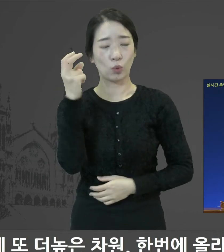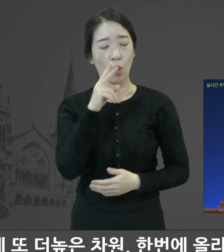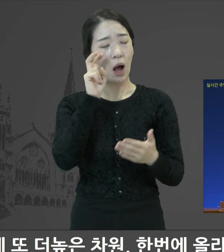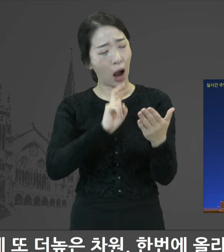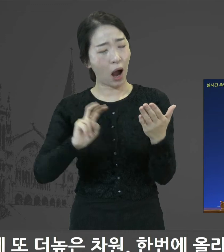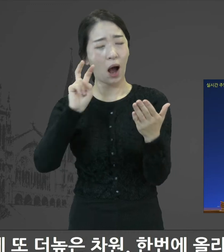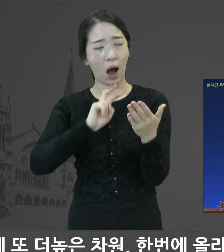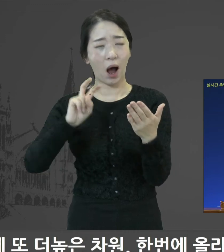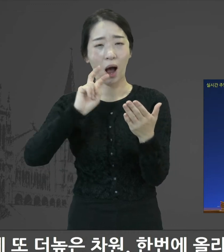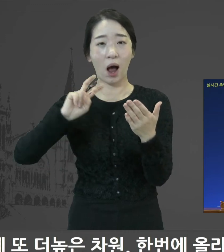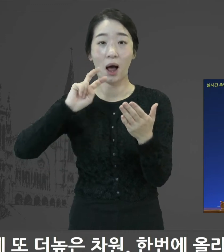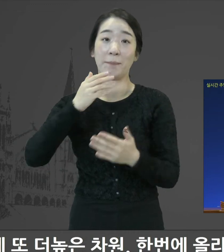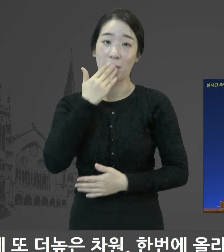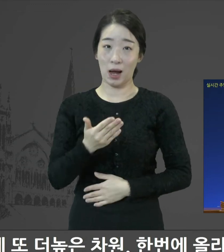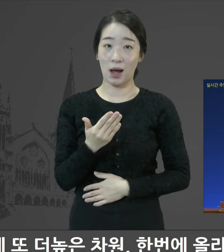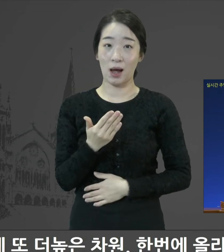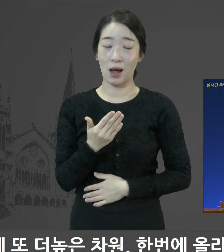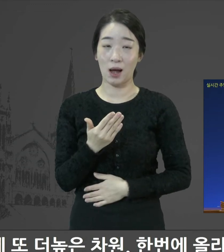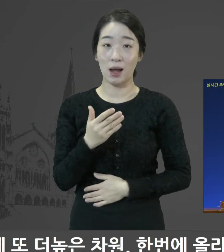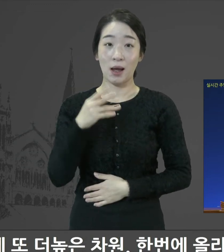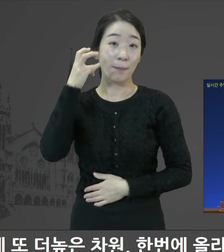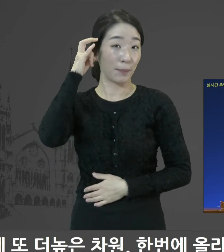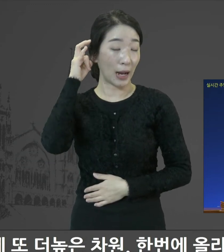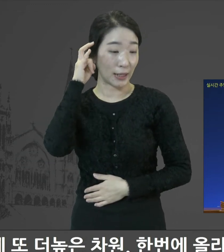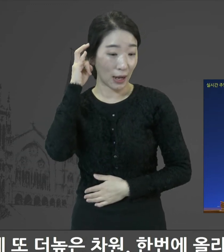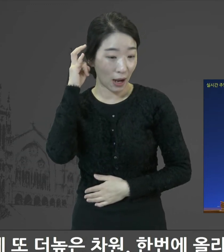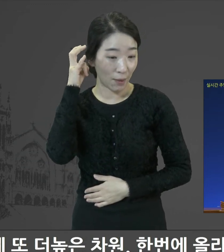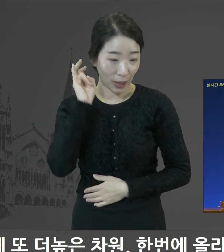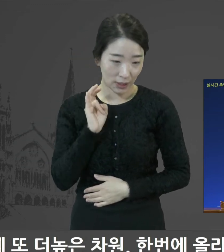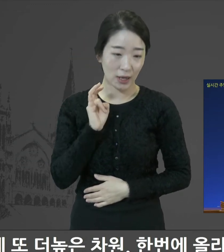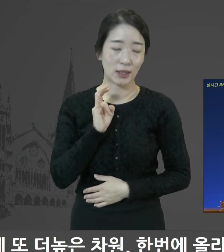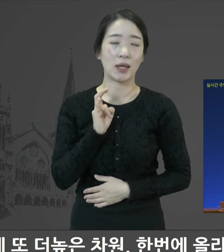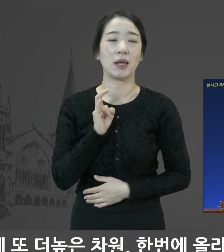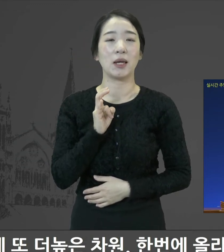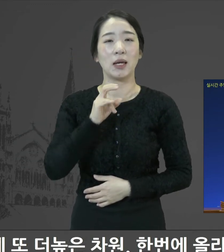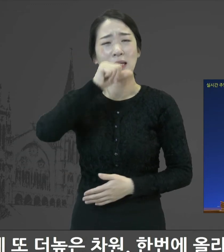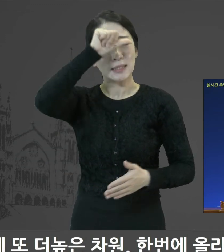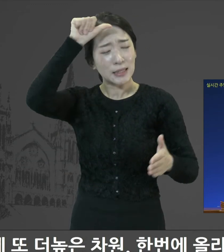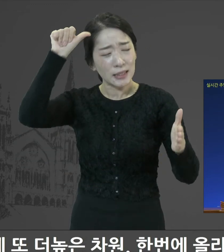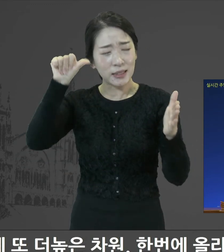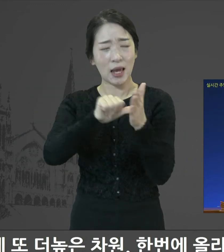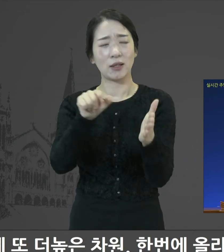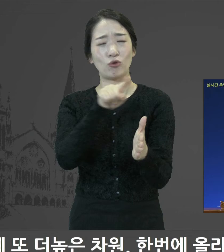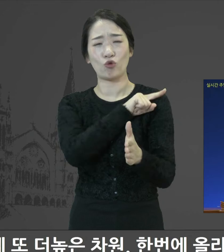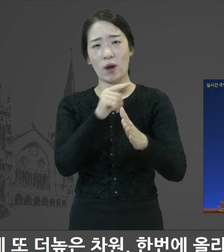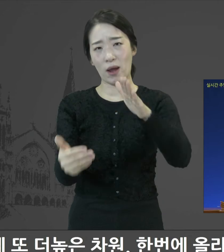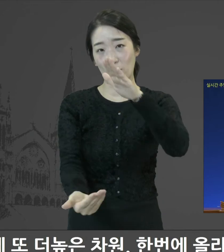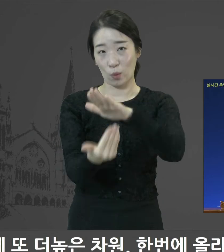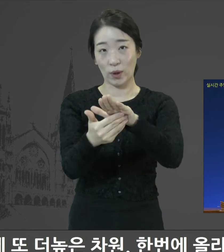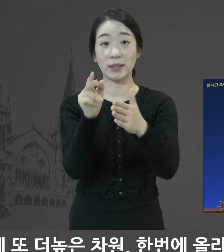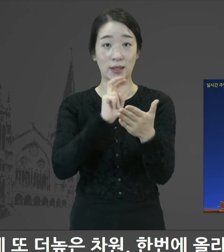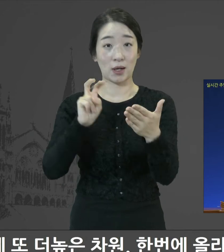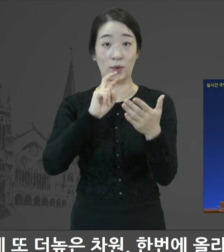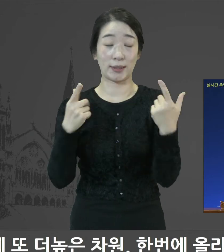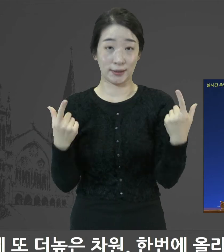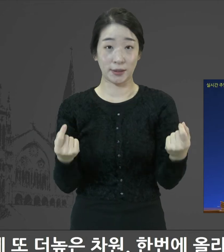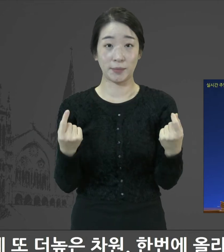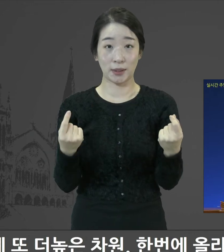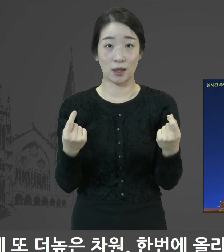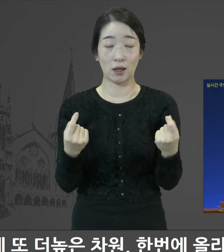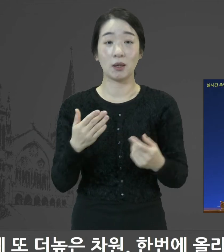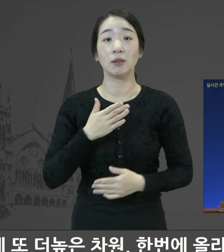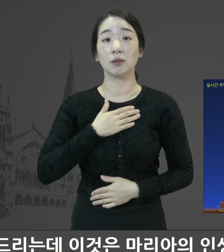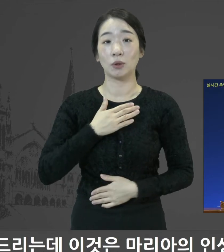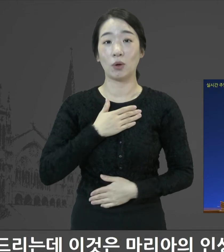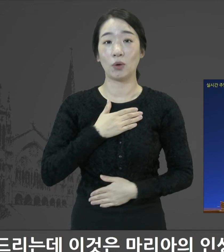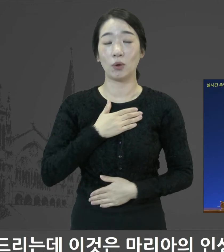이거는 마리아의 인생 찬양이라고 보시면 되겠습니다. 충육교회 처음 왔을 때